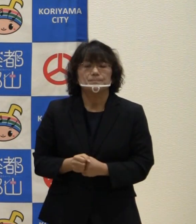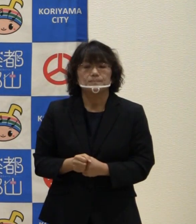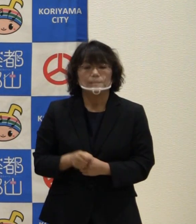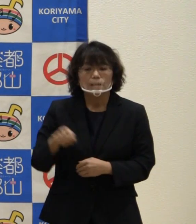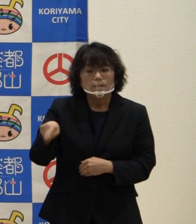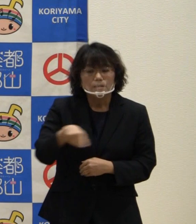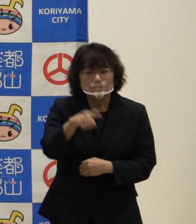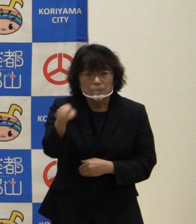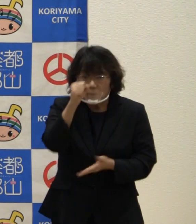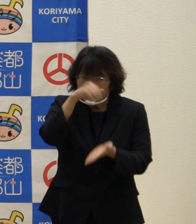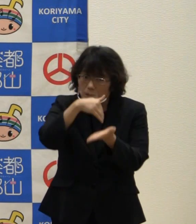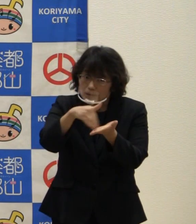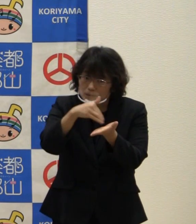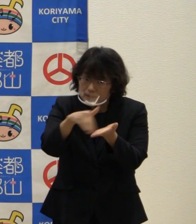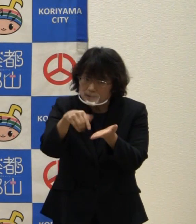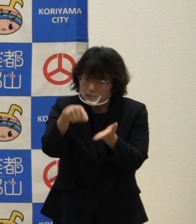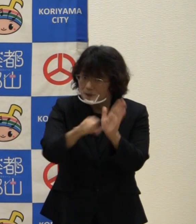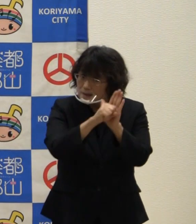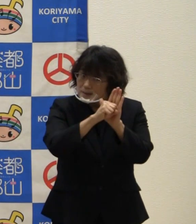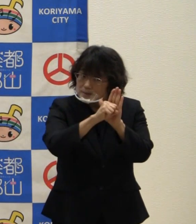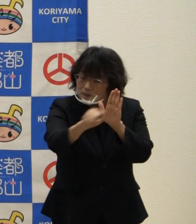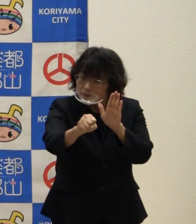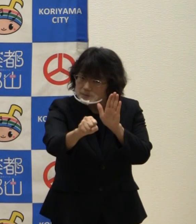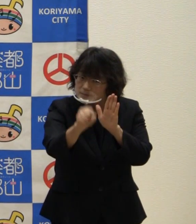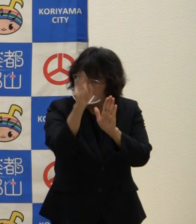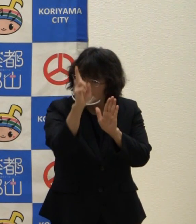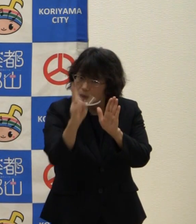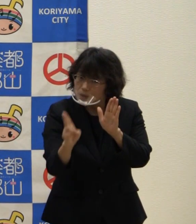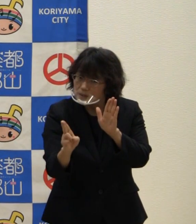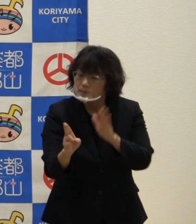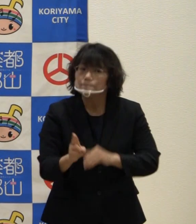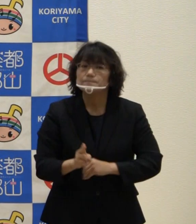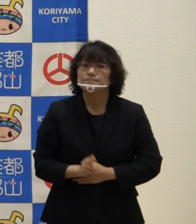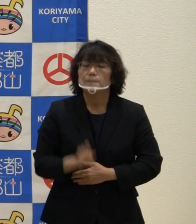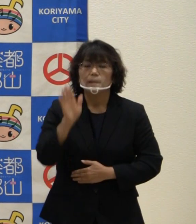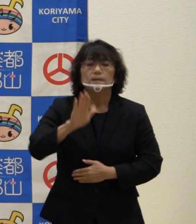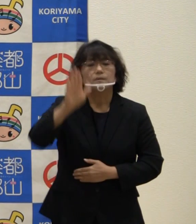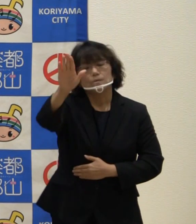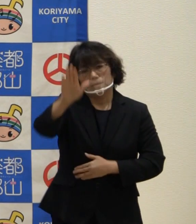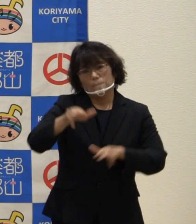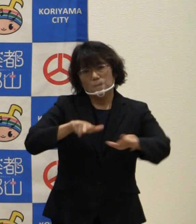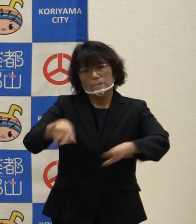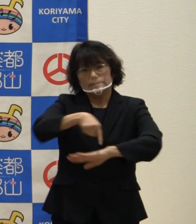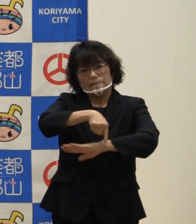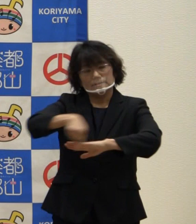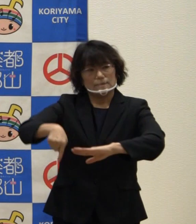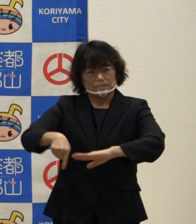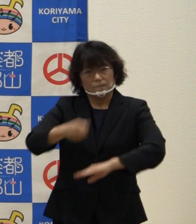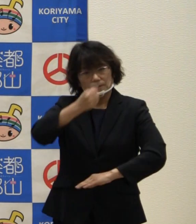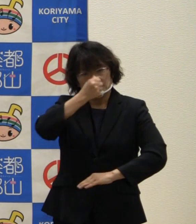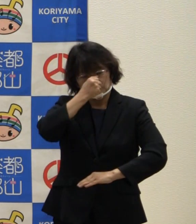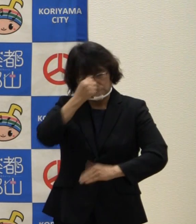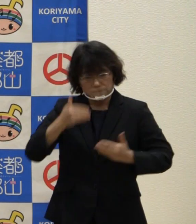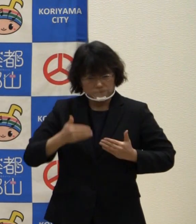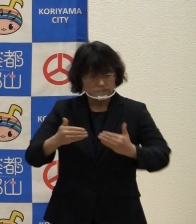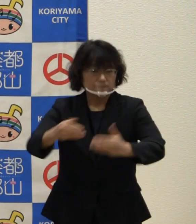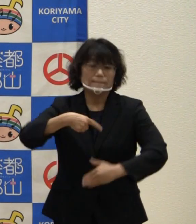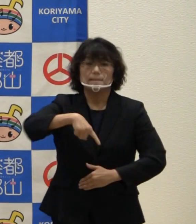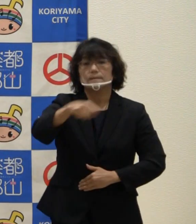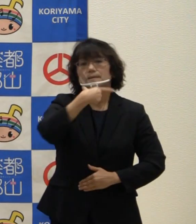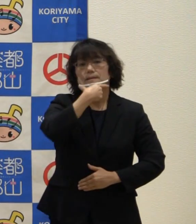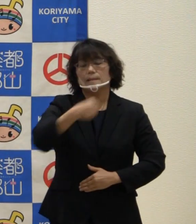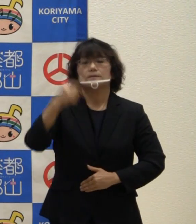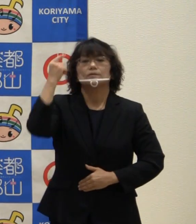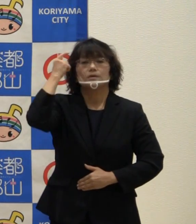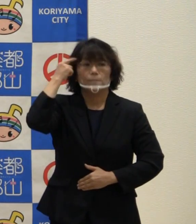執行が生かされるように今後もその政策を充実させていこうというものでございます。